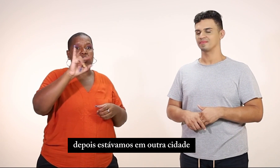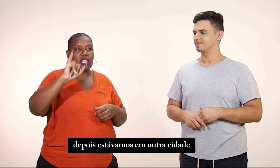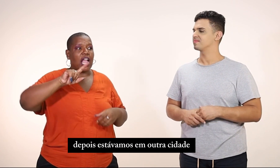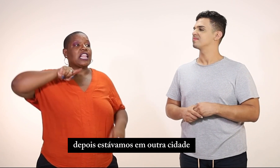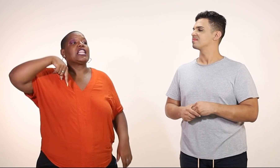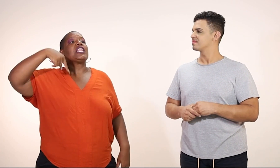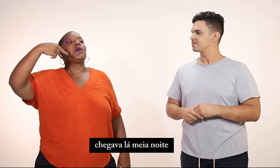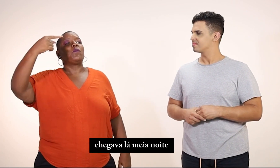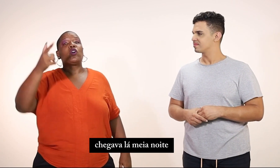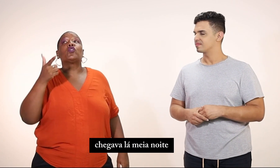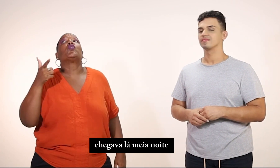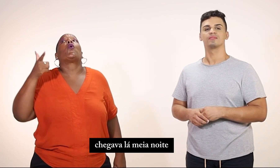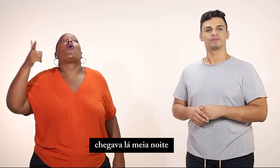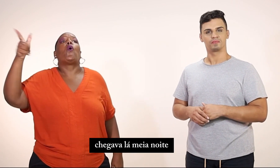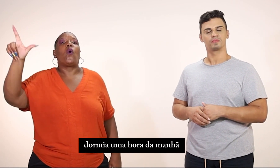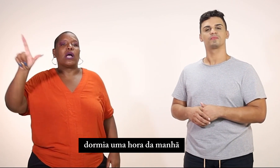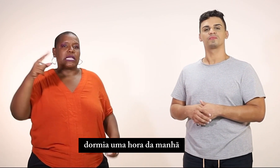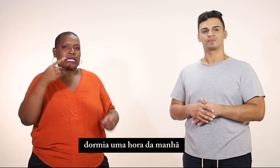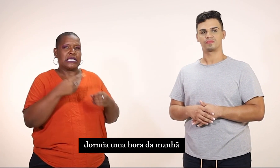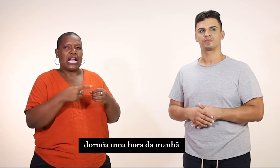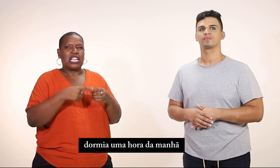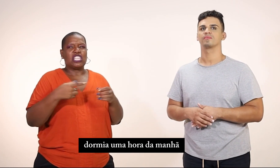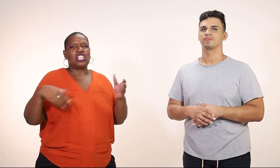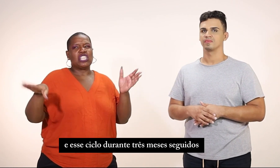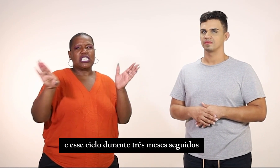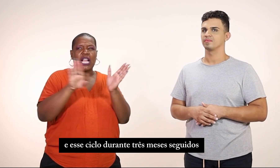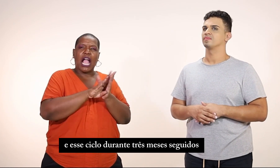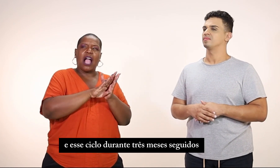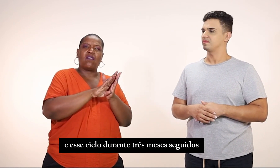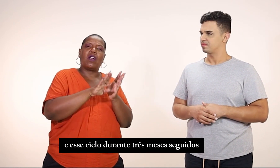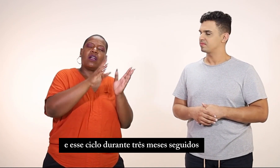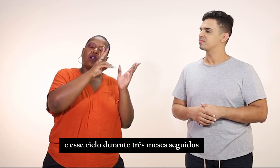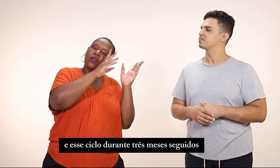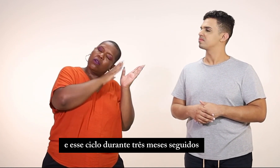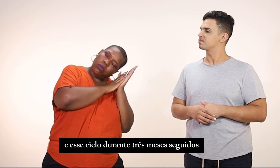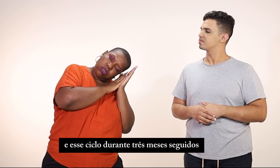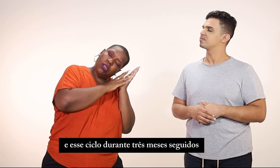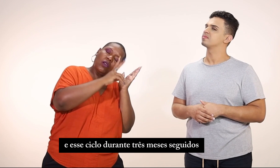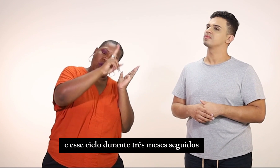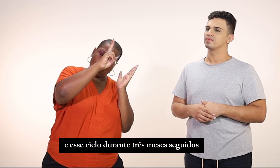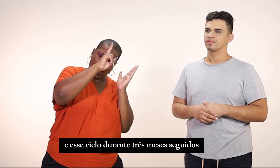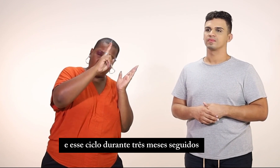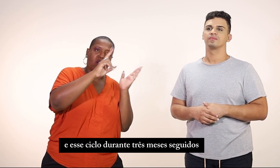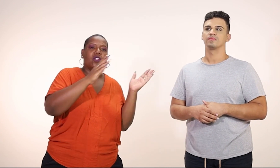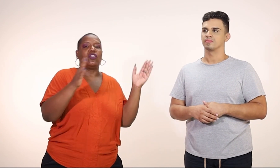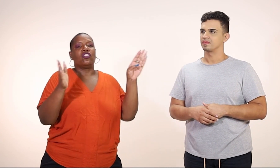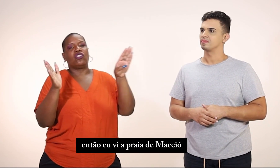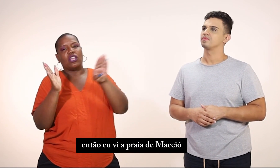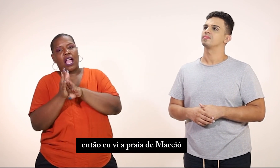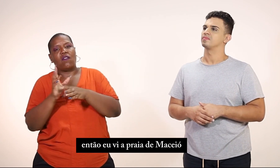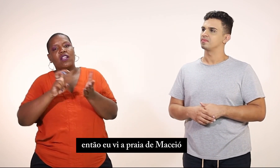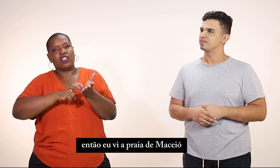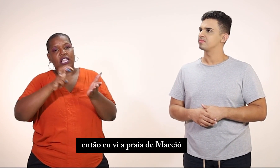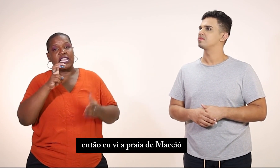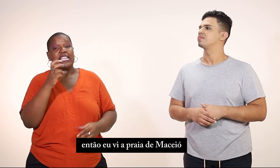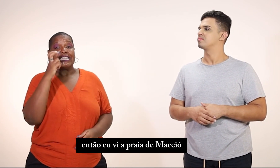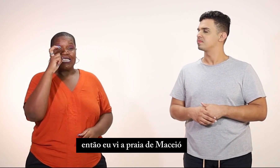cidade. Chegava lá meia-noite, dormia 1 hora da manhã, e esse ciclo durante 3 meses seguidos. Então,